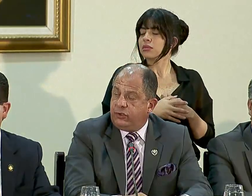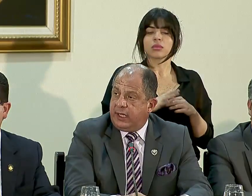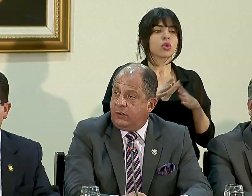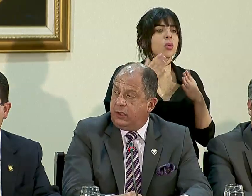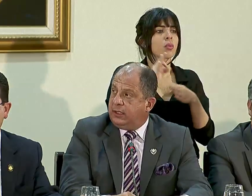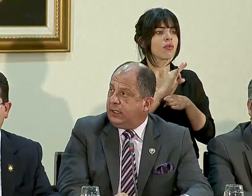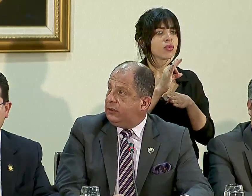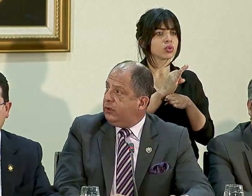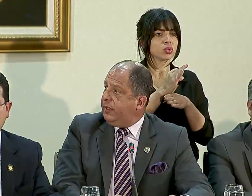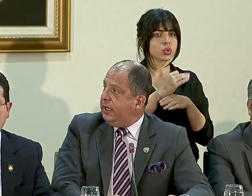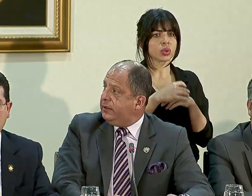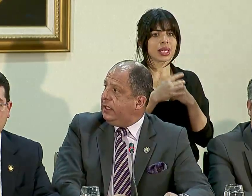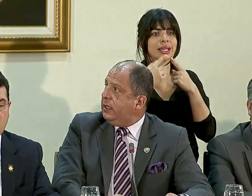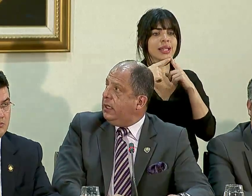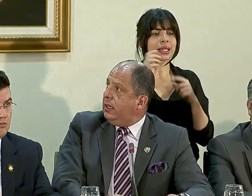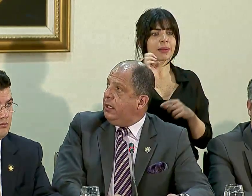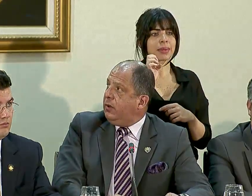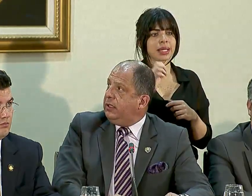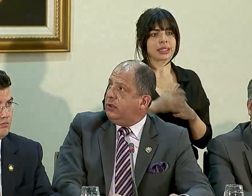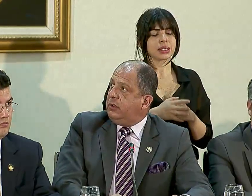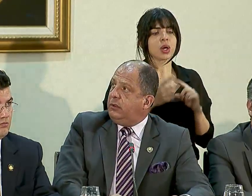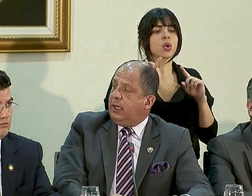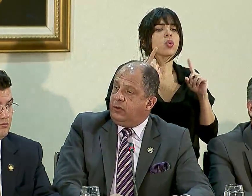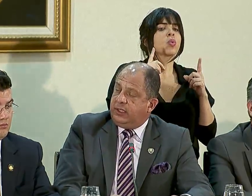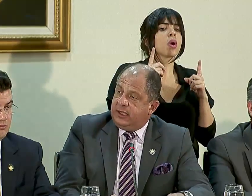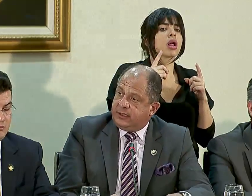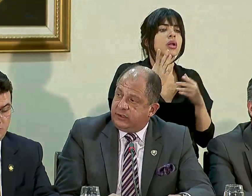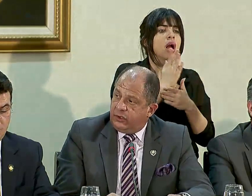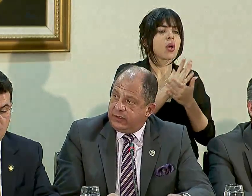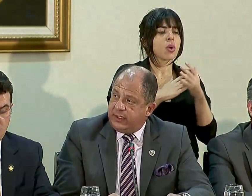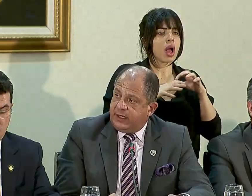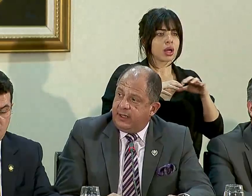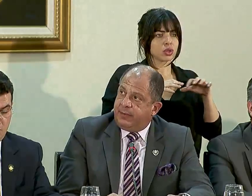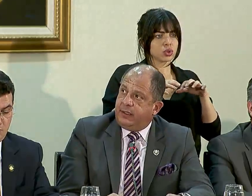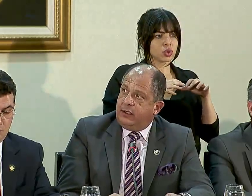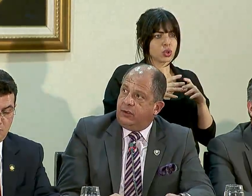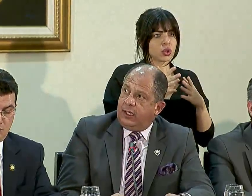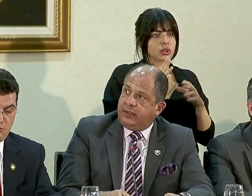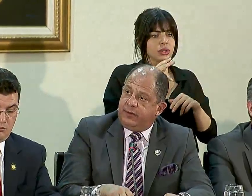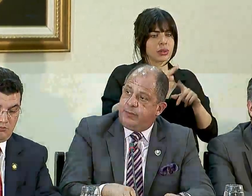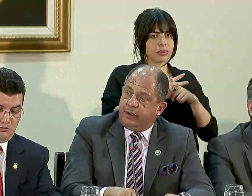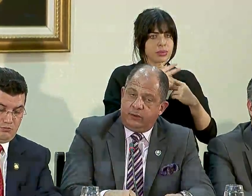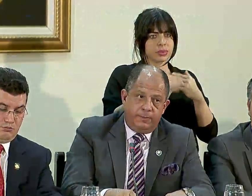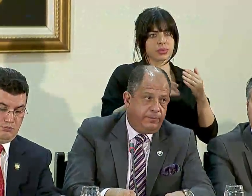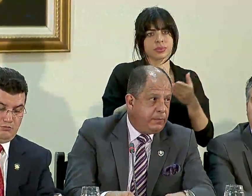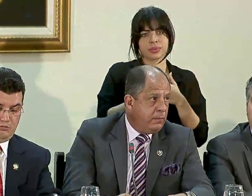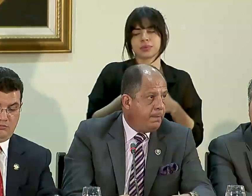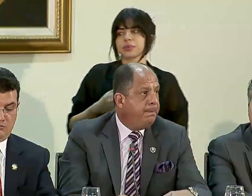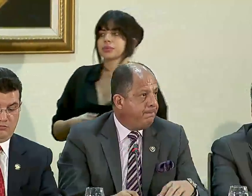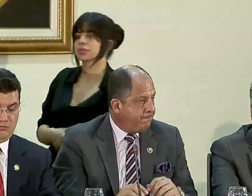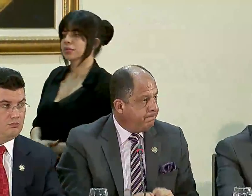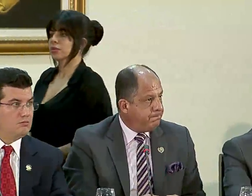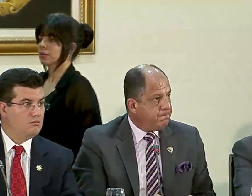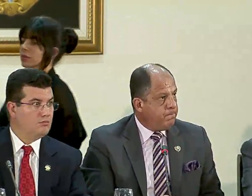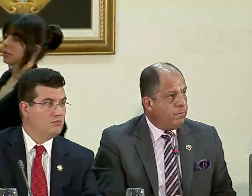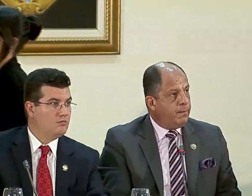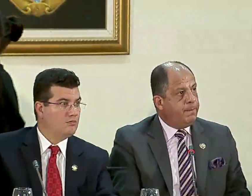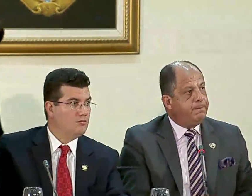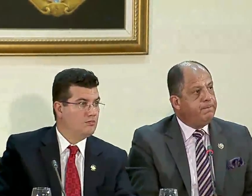ha funcionado el decreto de emergencia y cuáles son algunas de las acciones que se han emprendido a ese respecto.